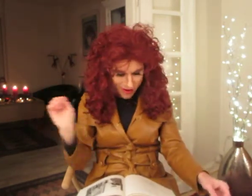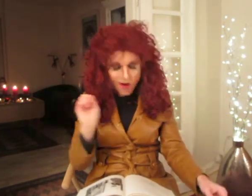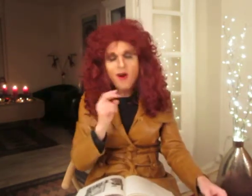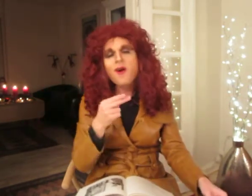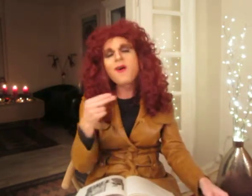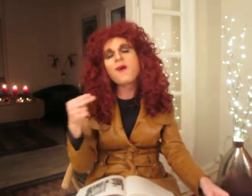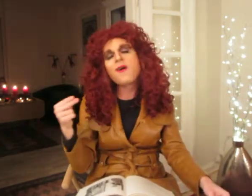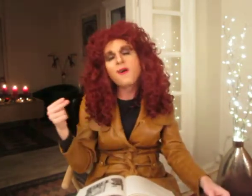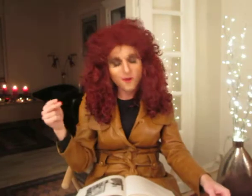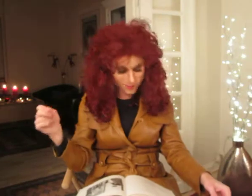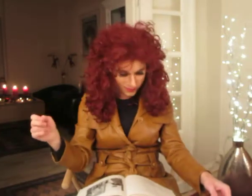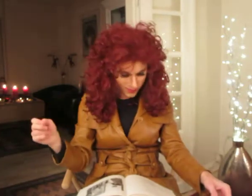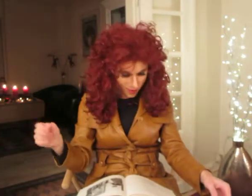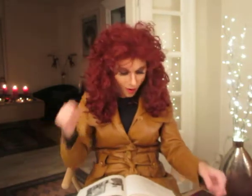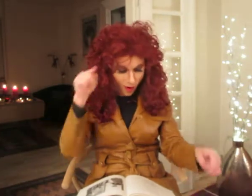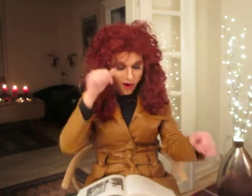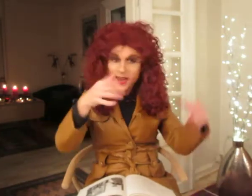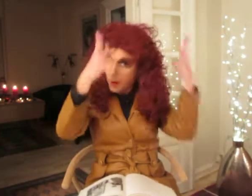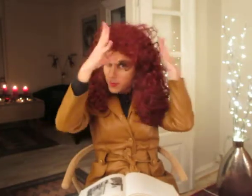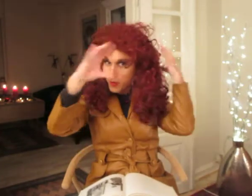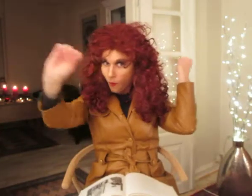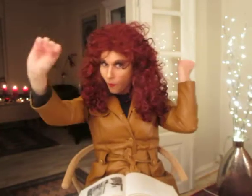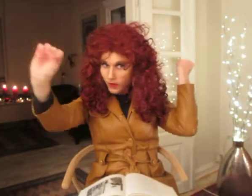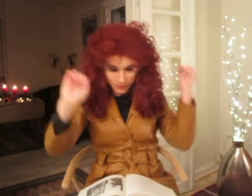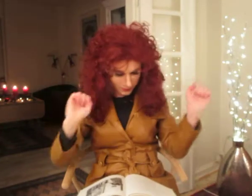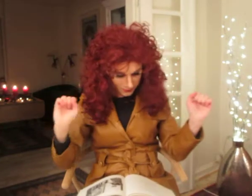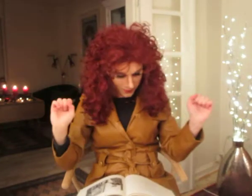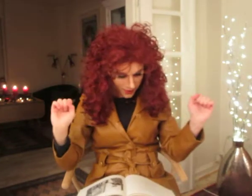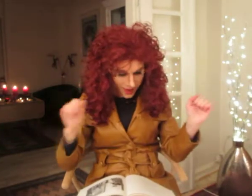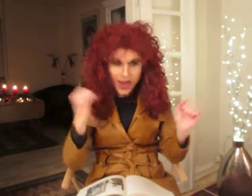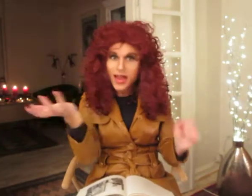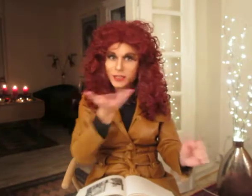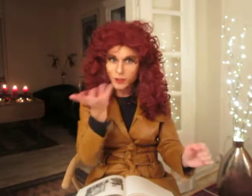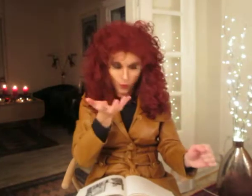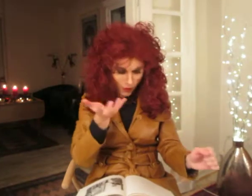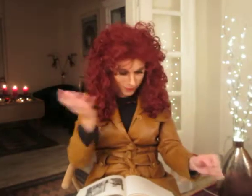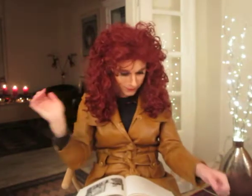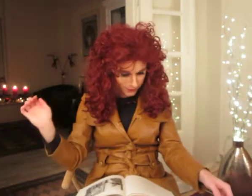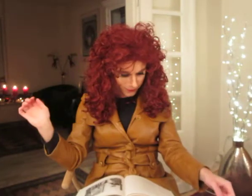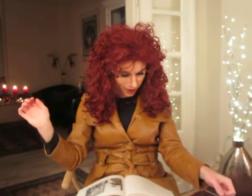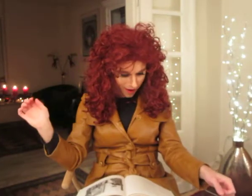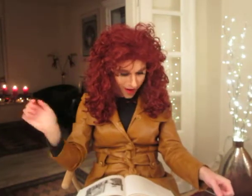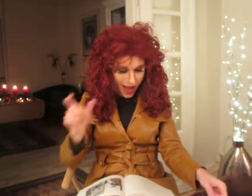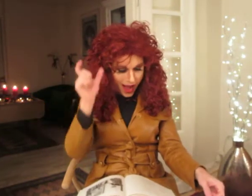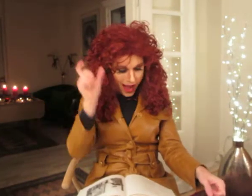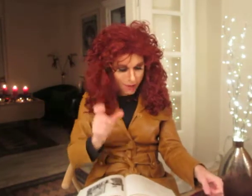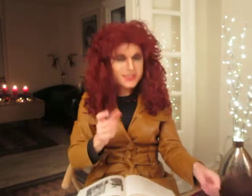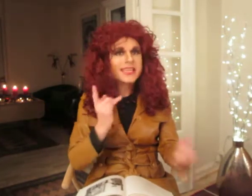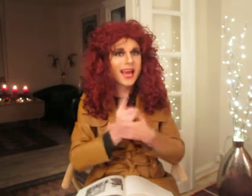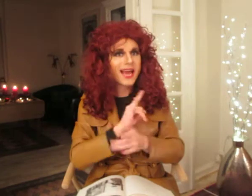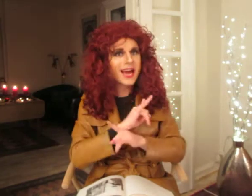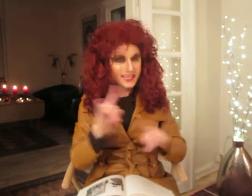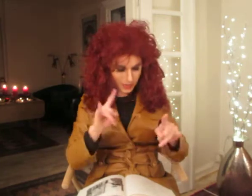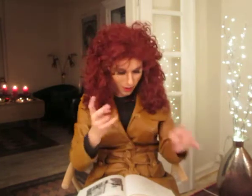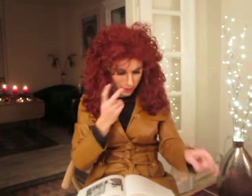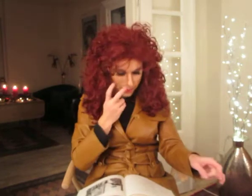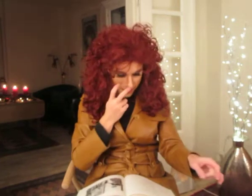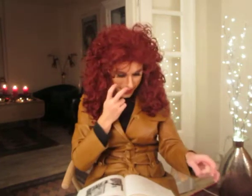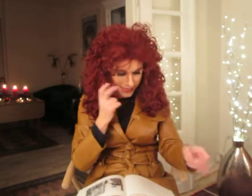Åh! Og der er pjort! Og sukker! Ham skal jeg ret nok passe